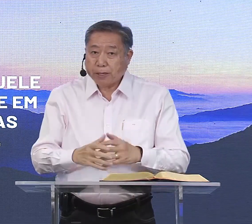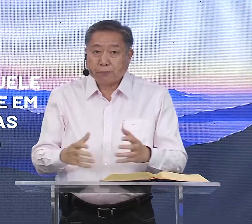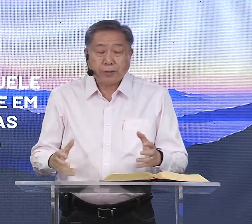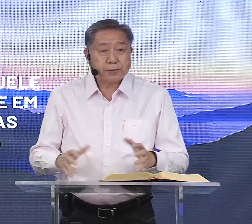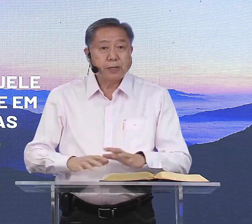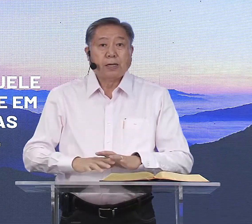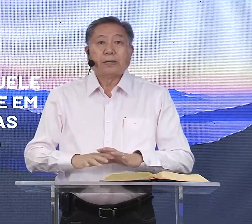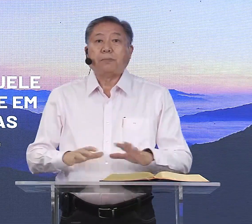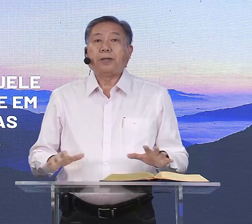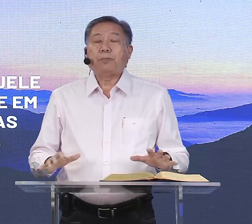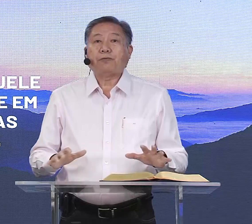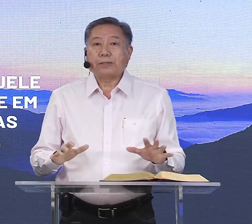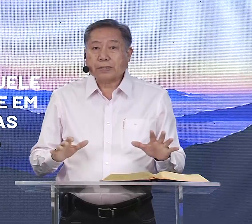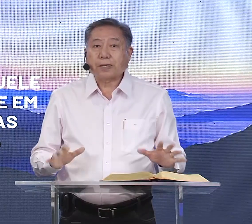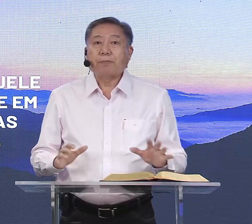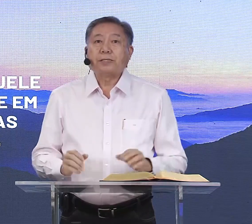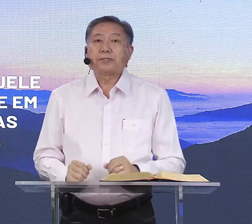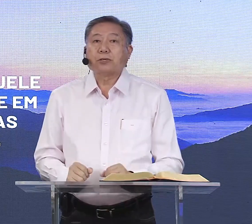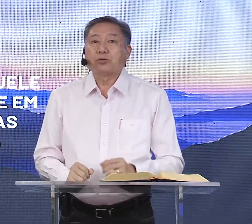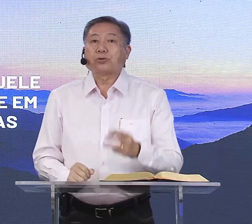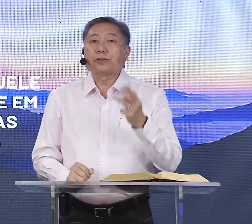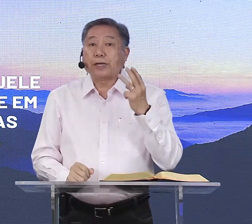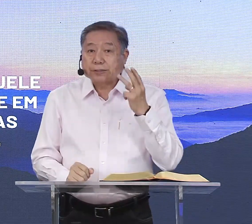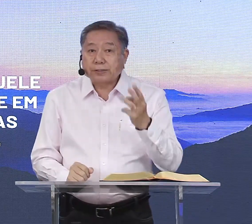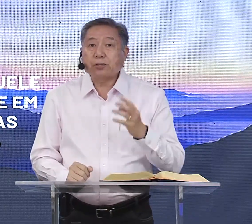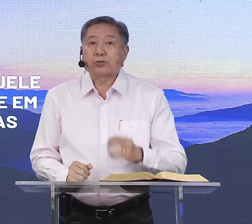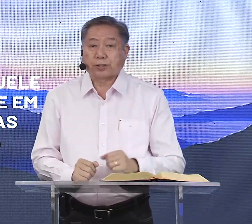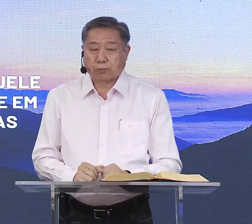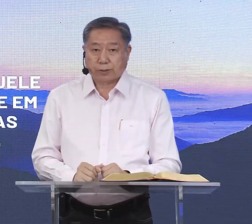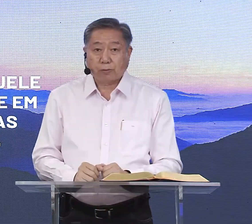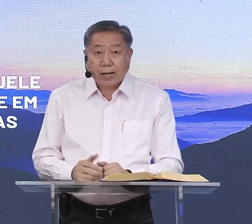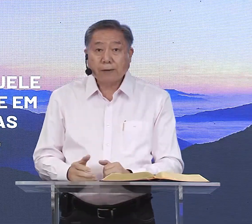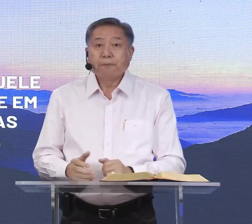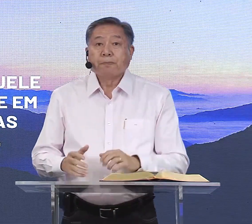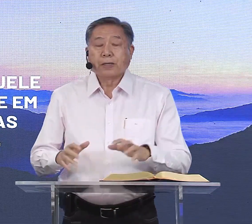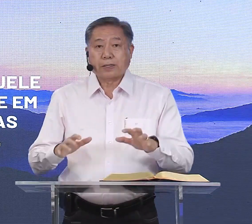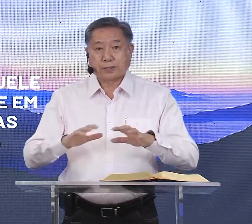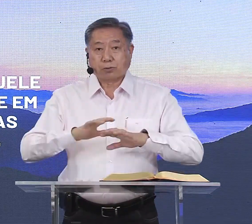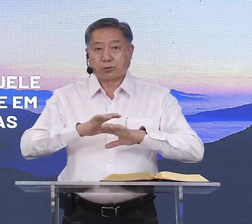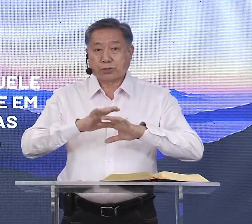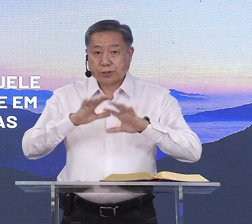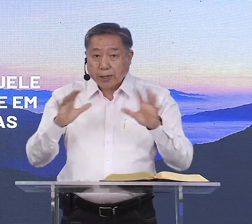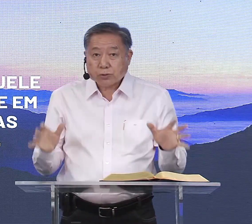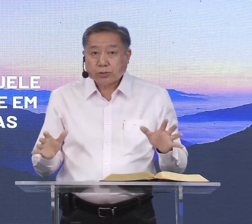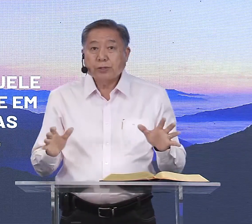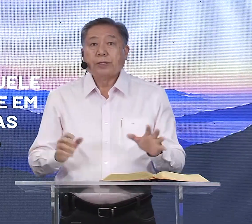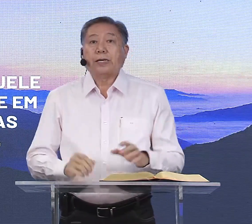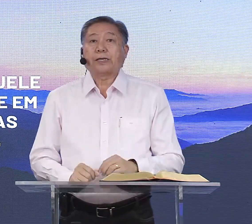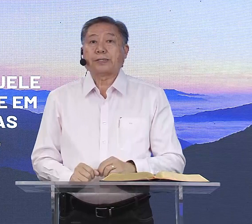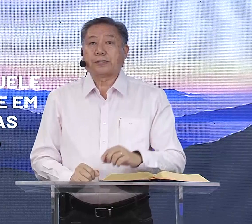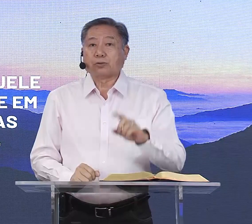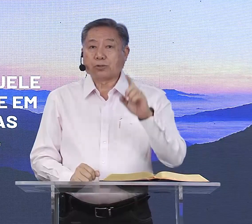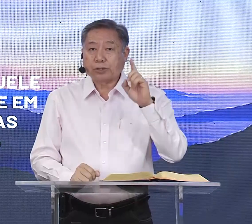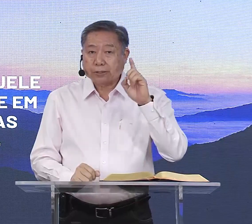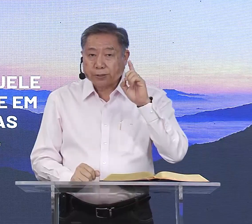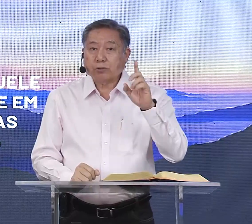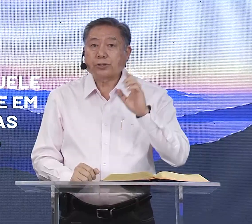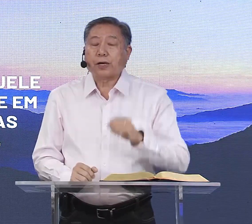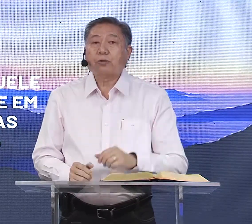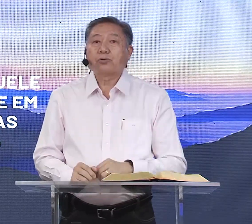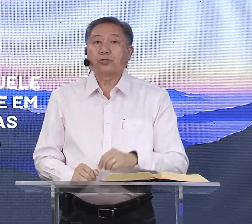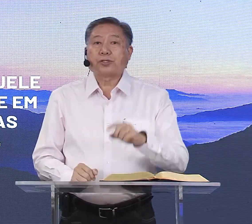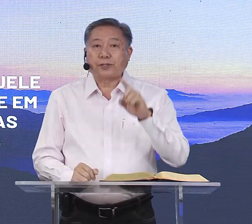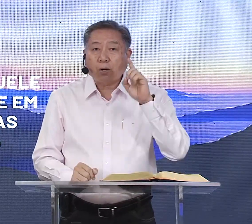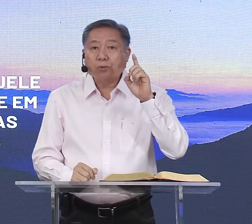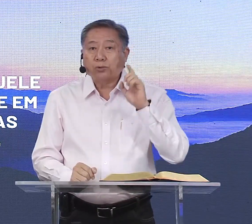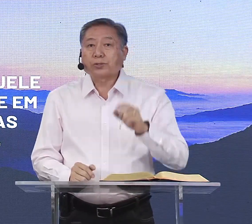pela primeira vez na Bíblia faz essa menção do terceiro céu. Então, há questão dos céus e a questão do terceiro